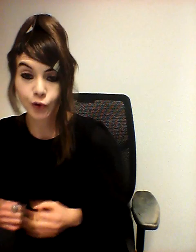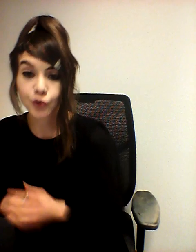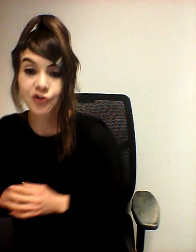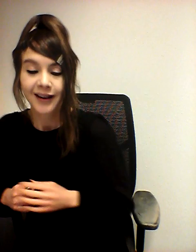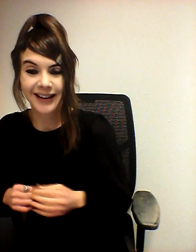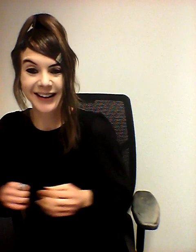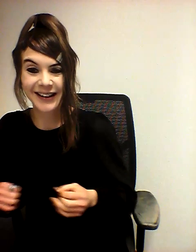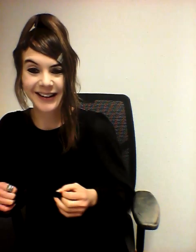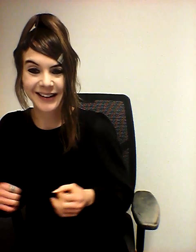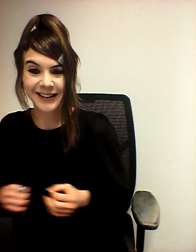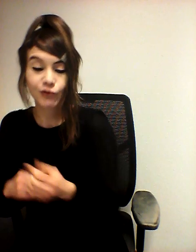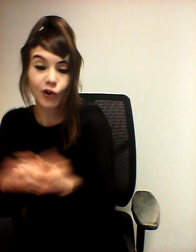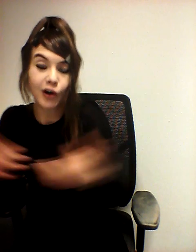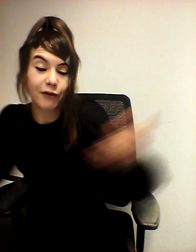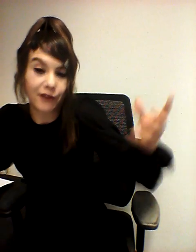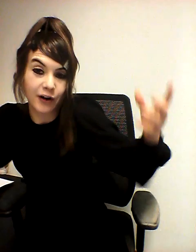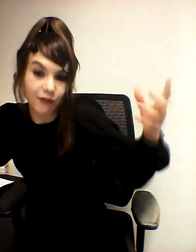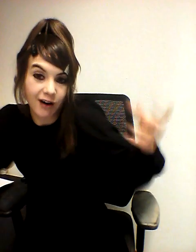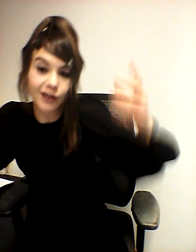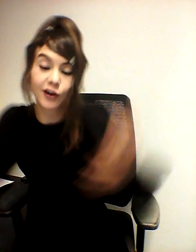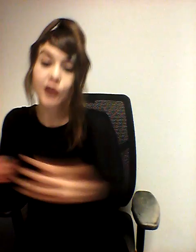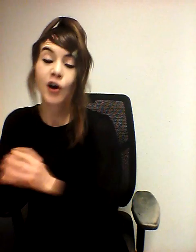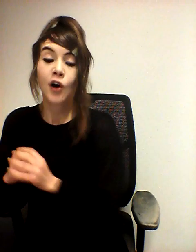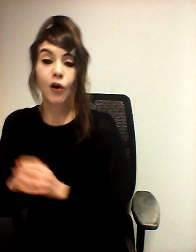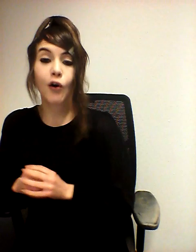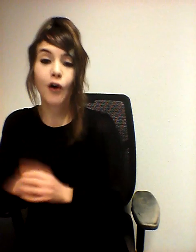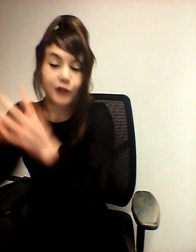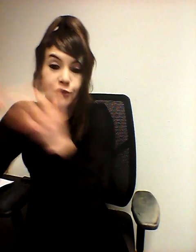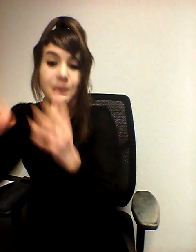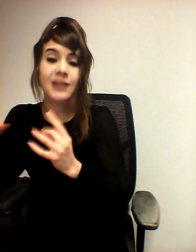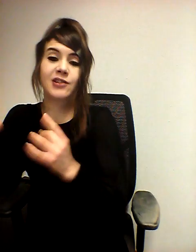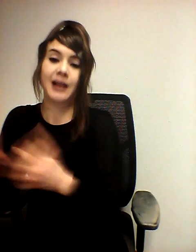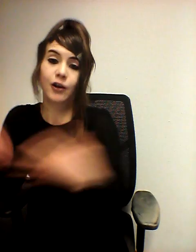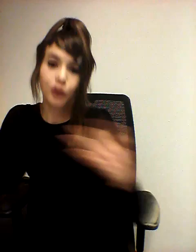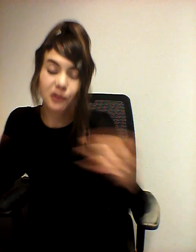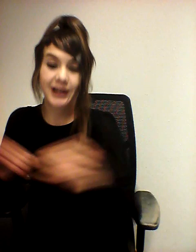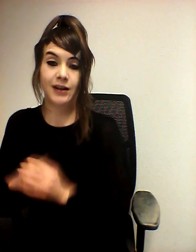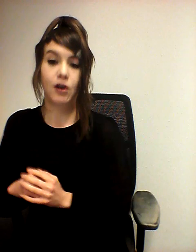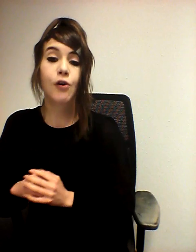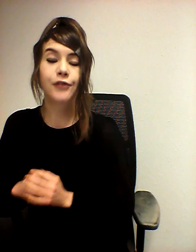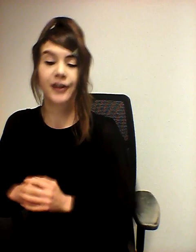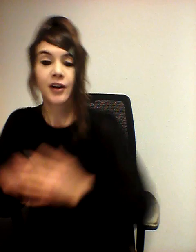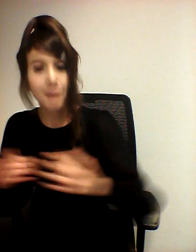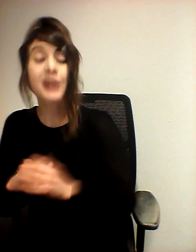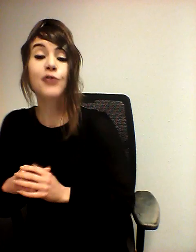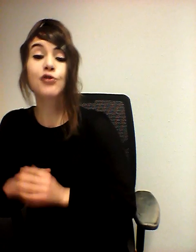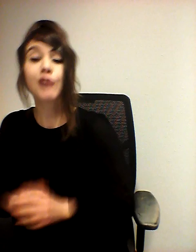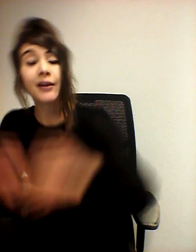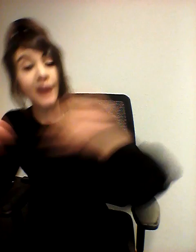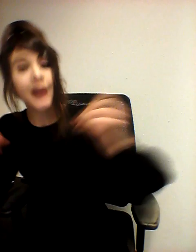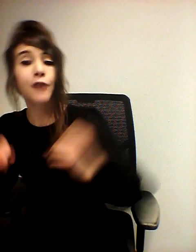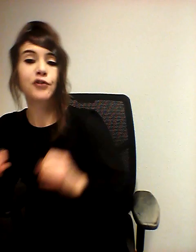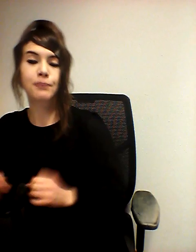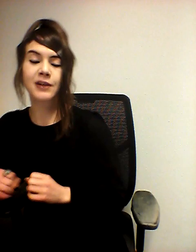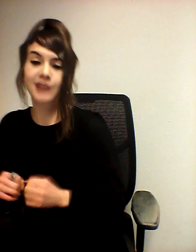dus nogal van afhankelijk of je spiercellen kunnen beschikken over aminozuren en of je spiercellen